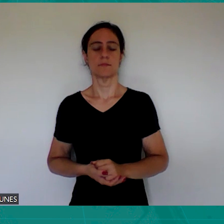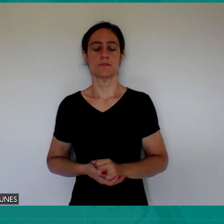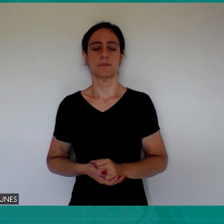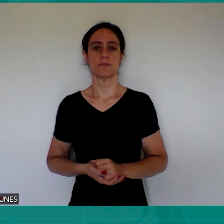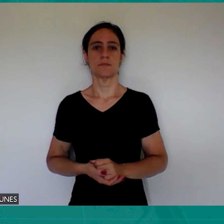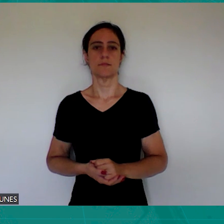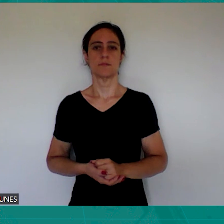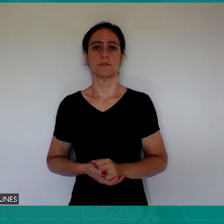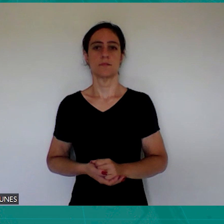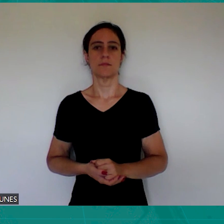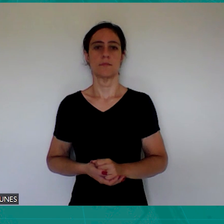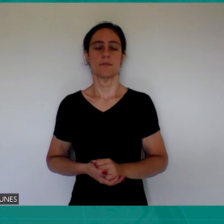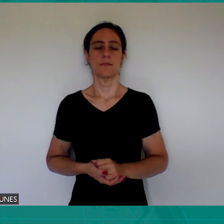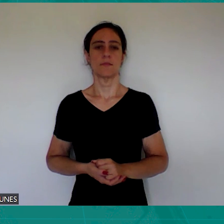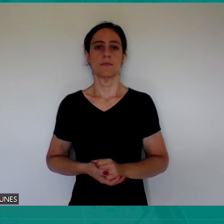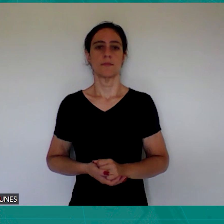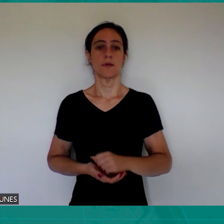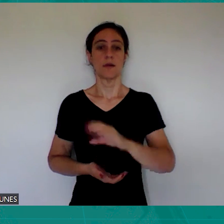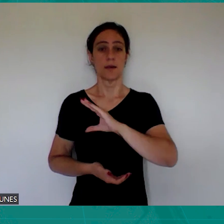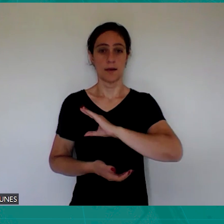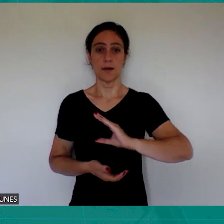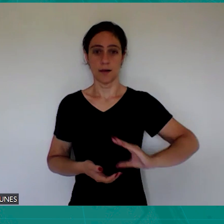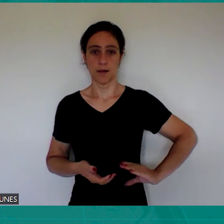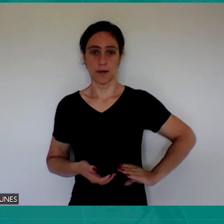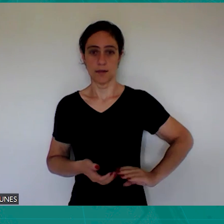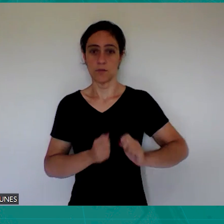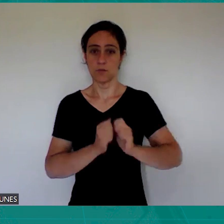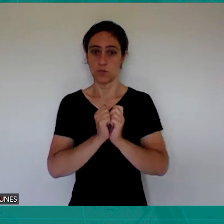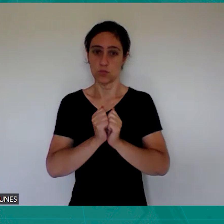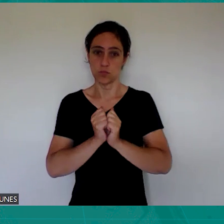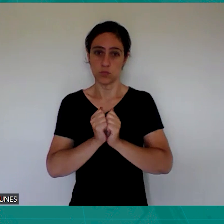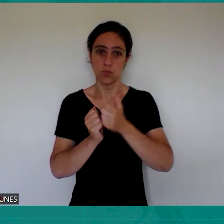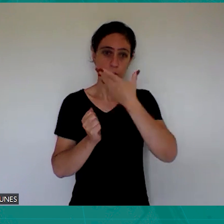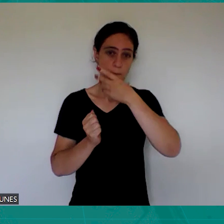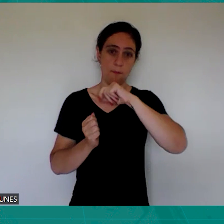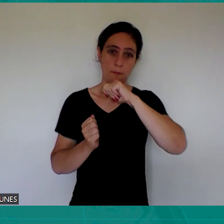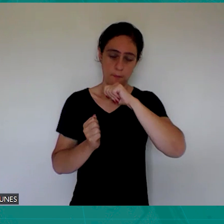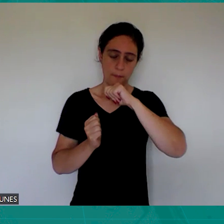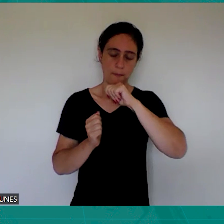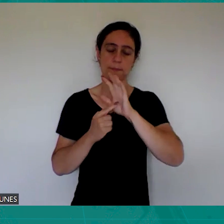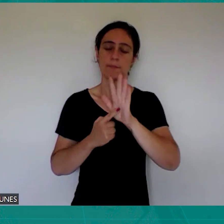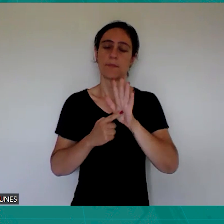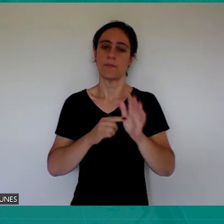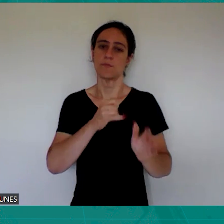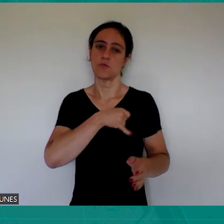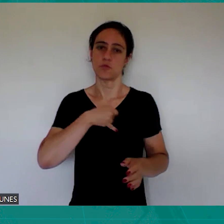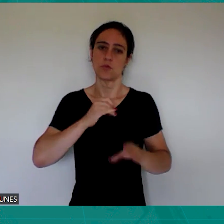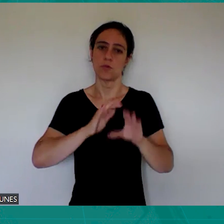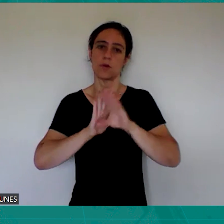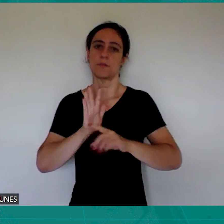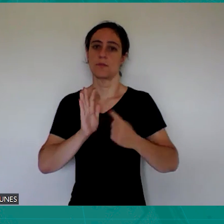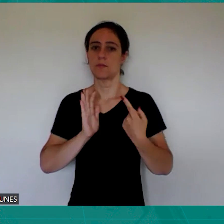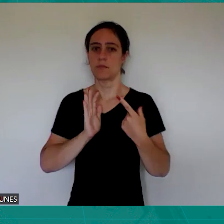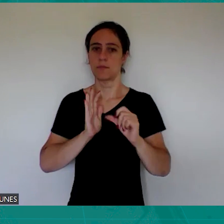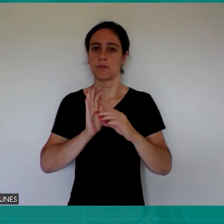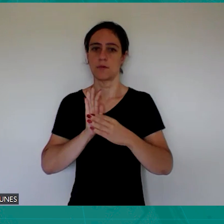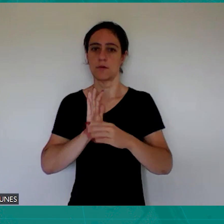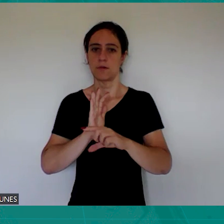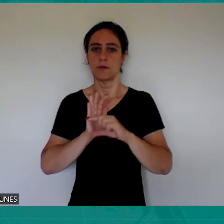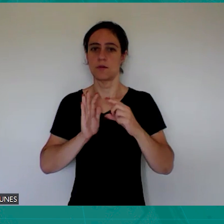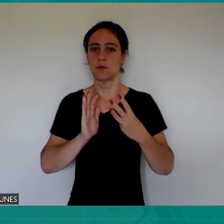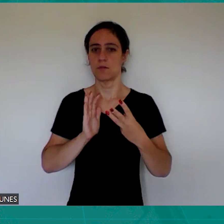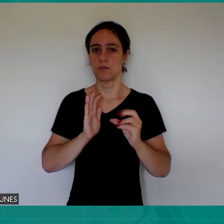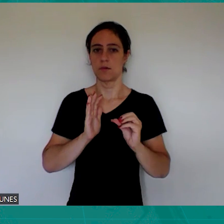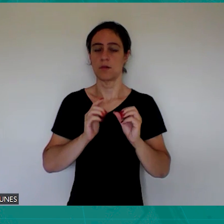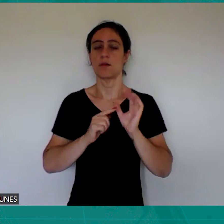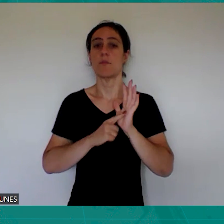em Cristo e no Pai, né? Porque João capítulo 10, versículo 30 fala: eu e o Pai somos um,